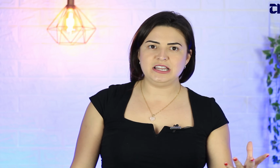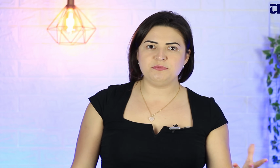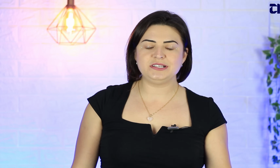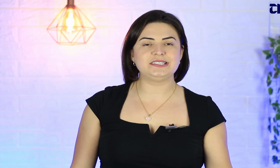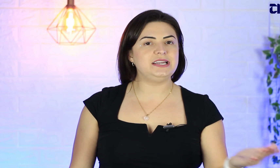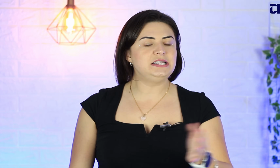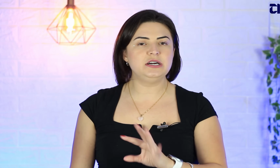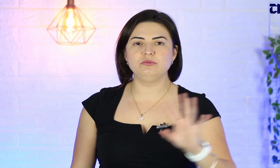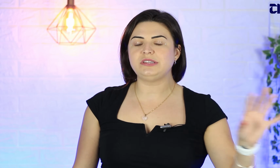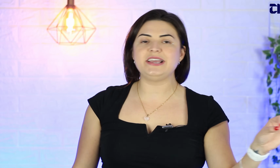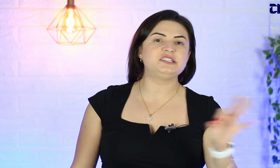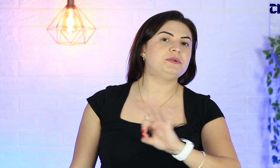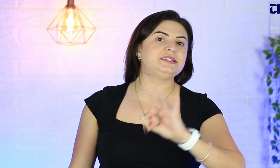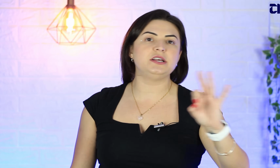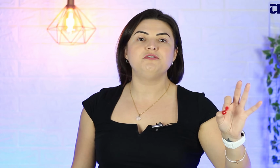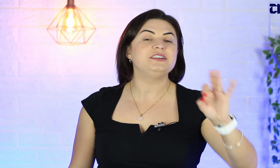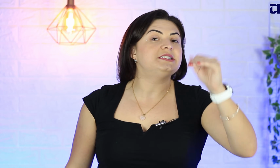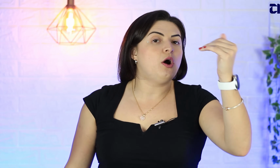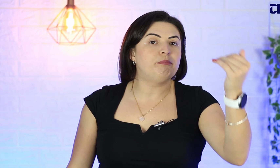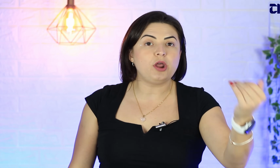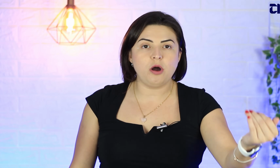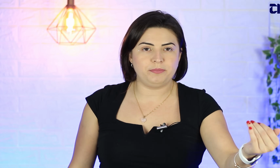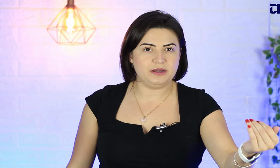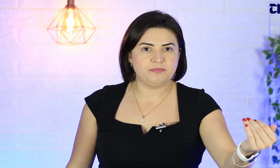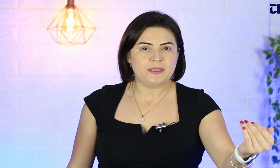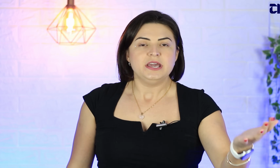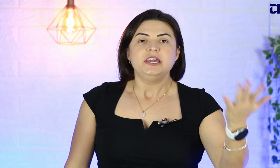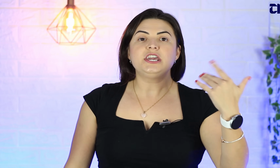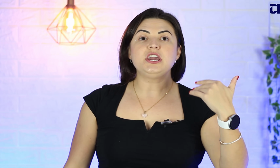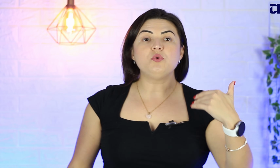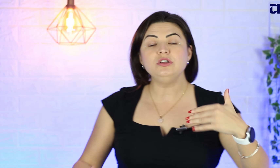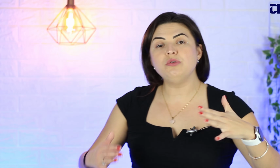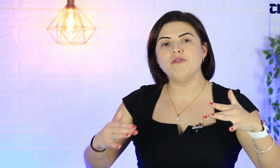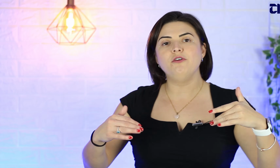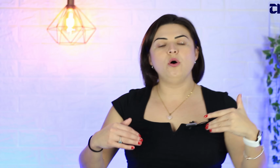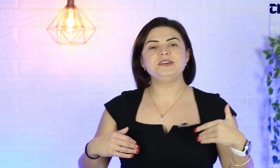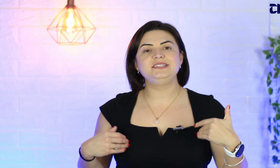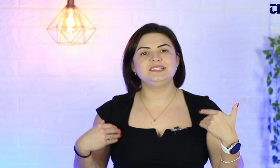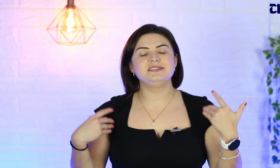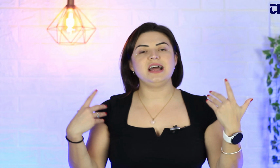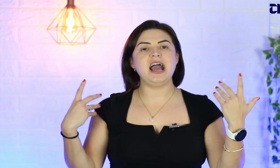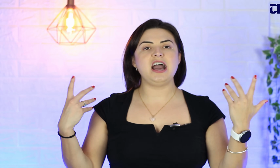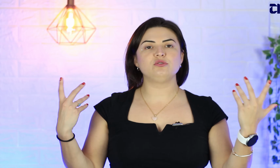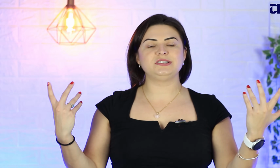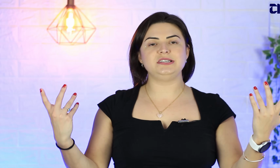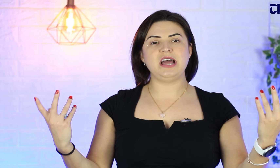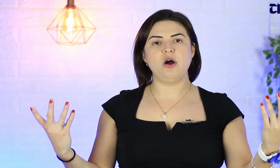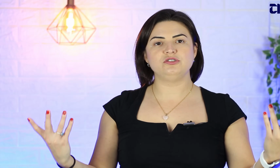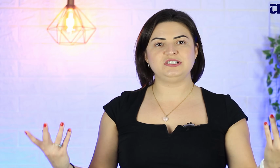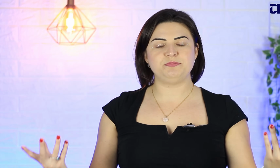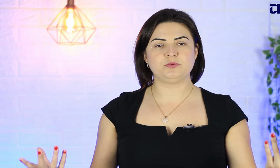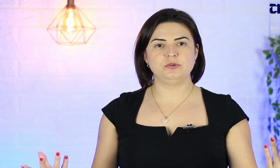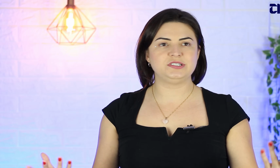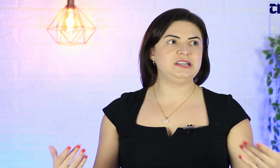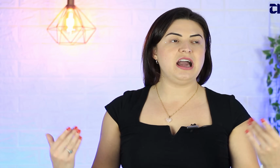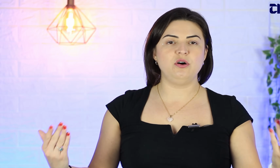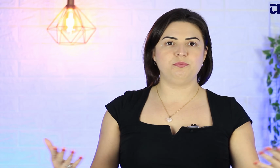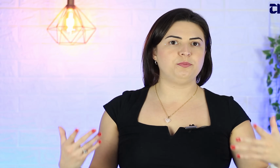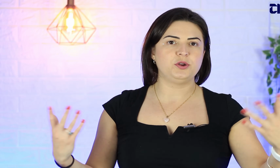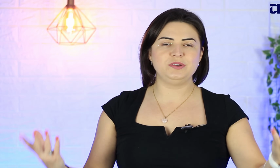da Libras que não tem expressão facial própria. E que quando eu vou ensinar o sinal, por